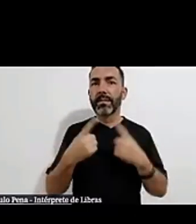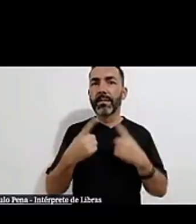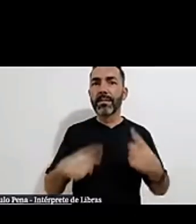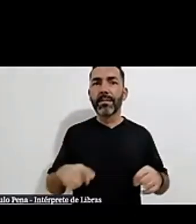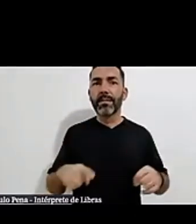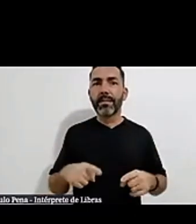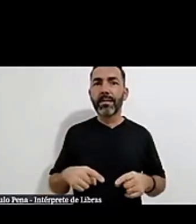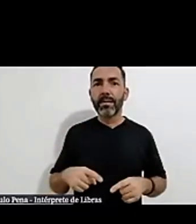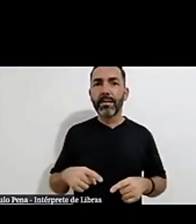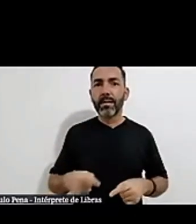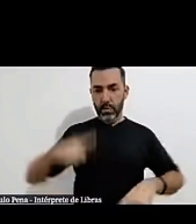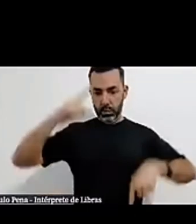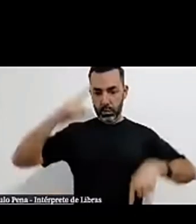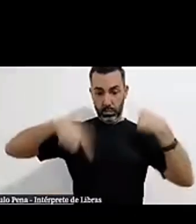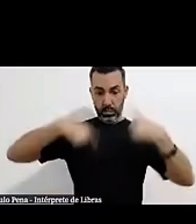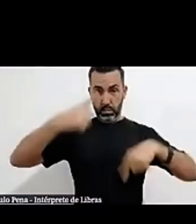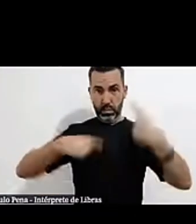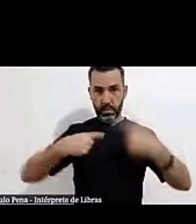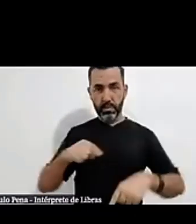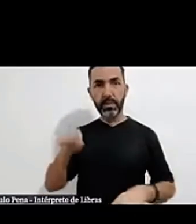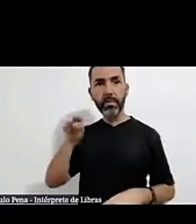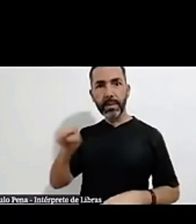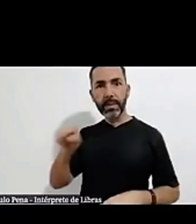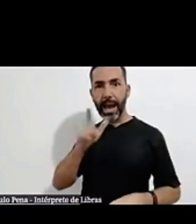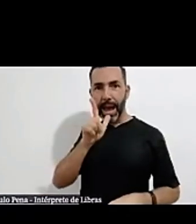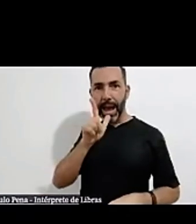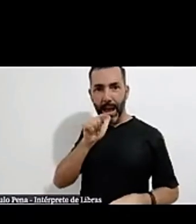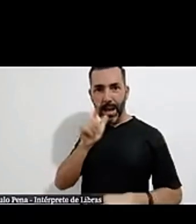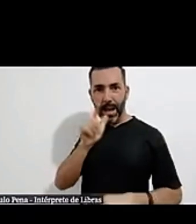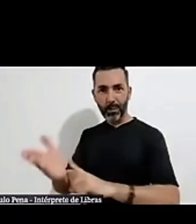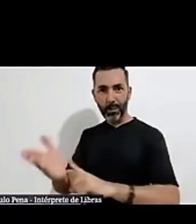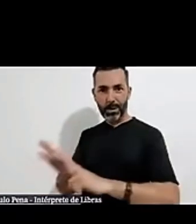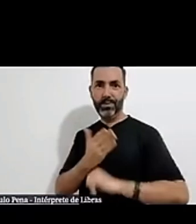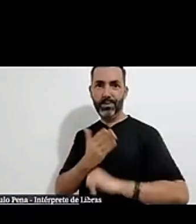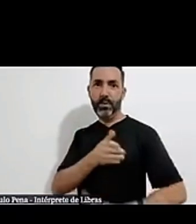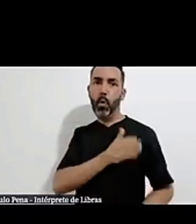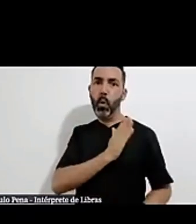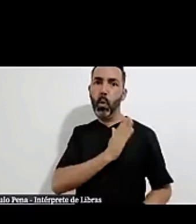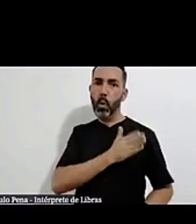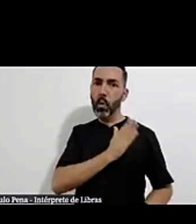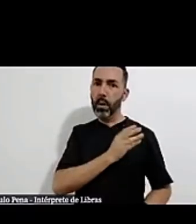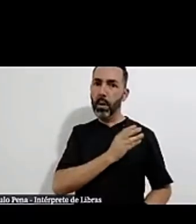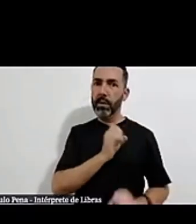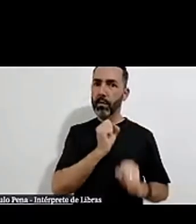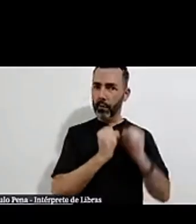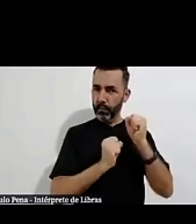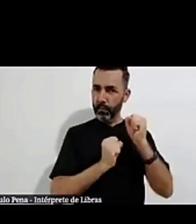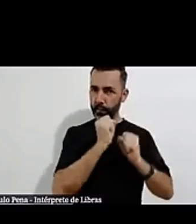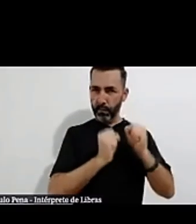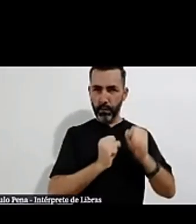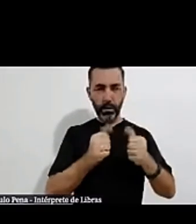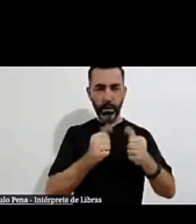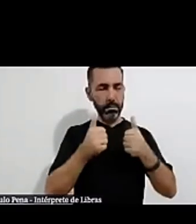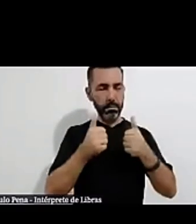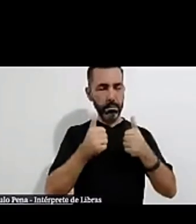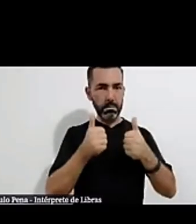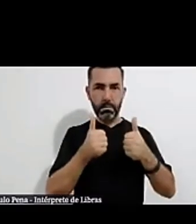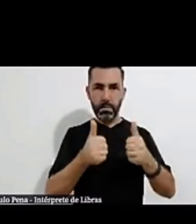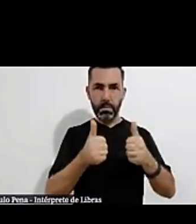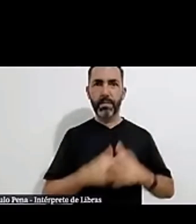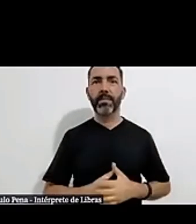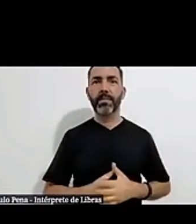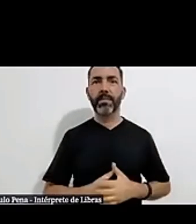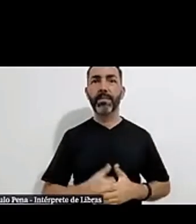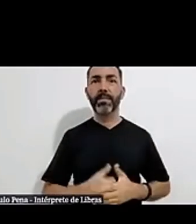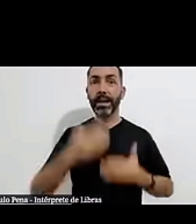água é o combustível que mantém o seu coração funcionando excelentemente. Muito bem. Muito obrigado pela sua